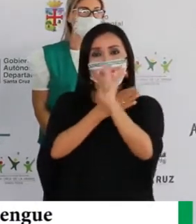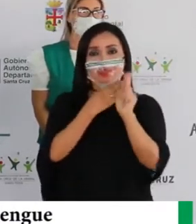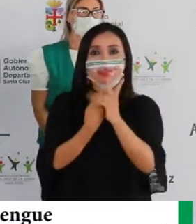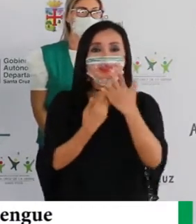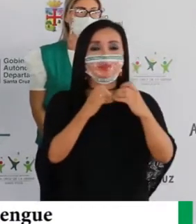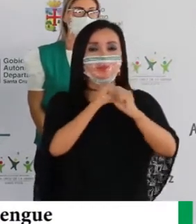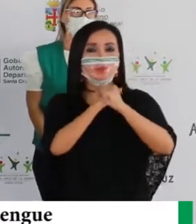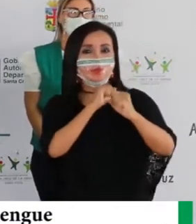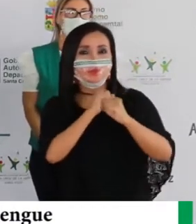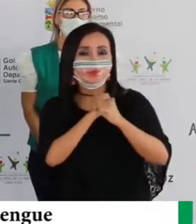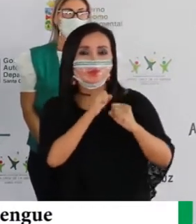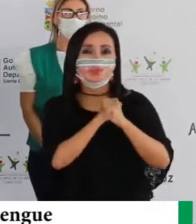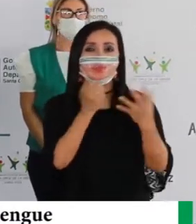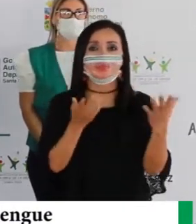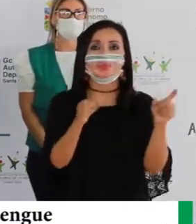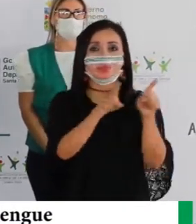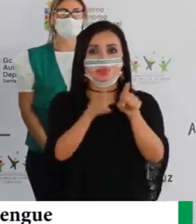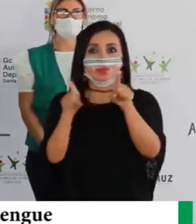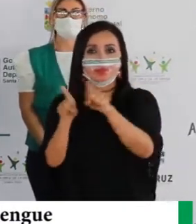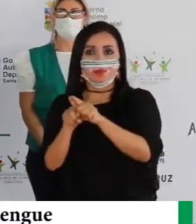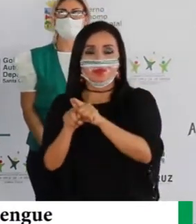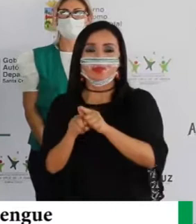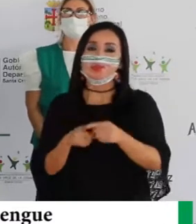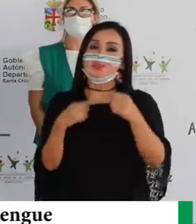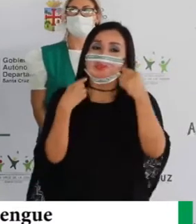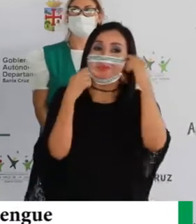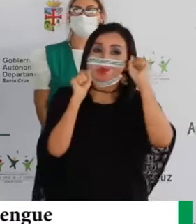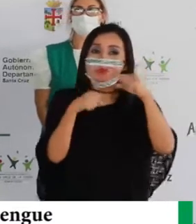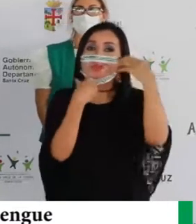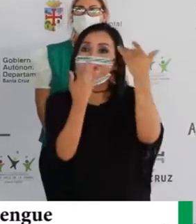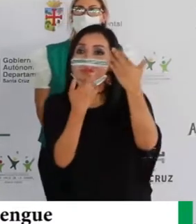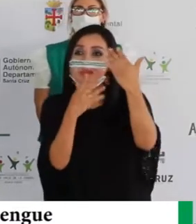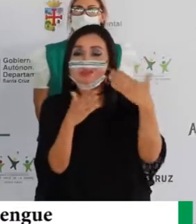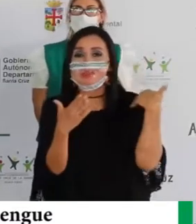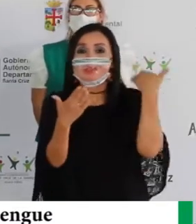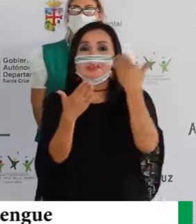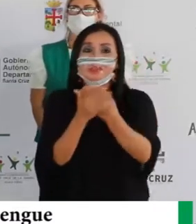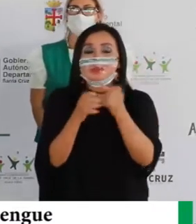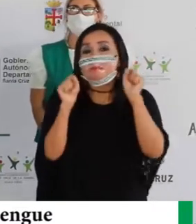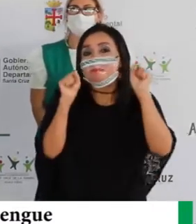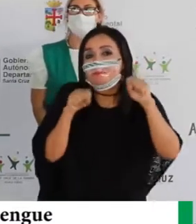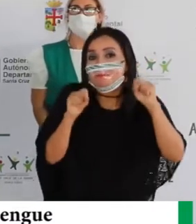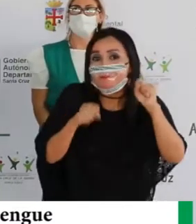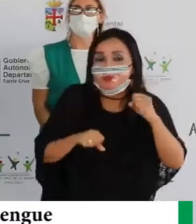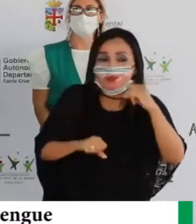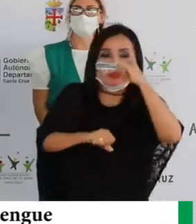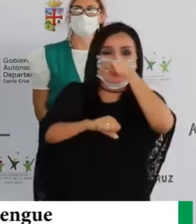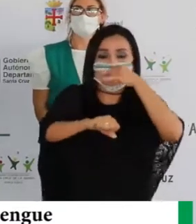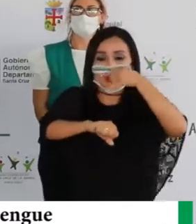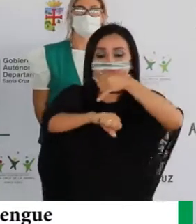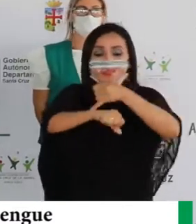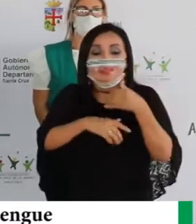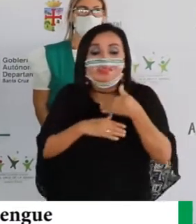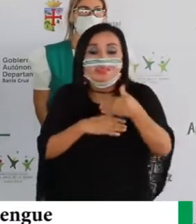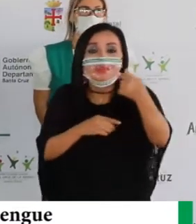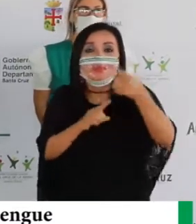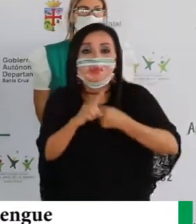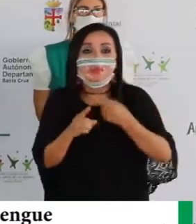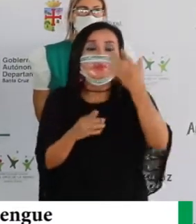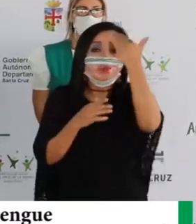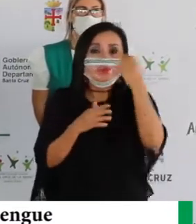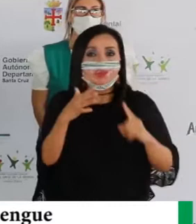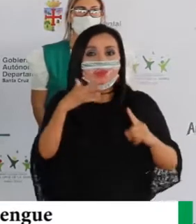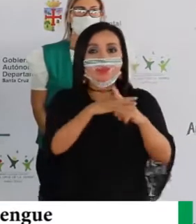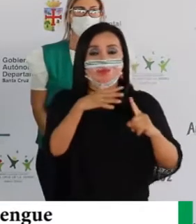de promoción y esperando la llegada del posible dengue en los próximos meses con la llegada de las